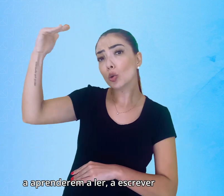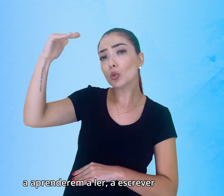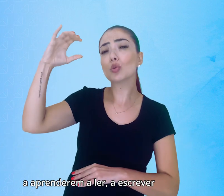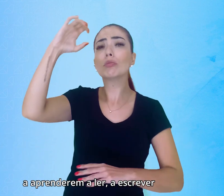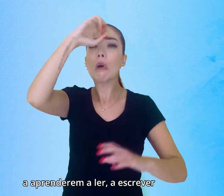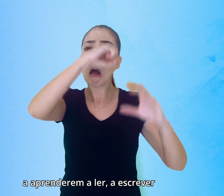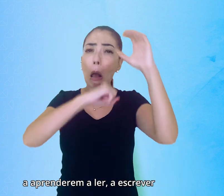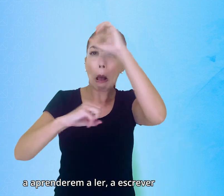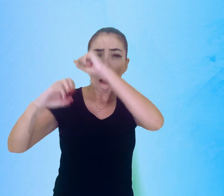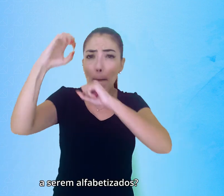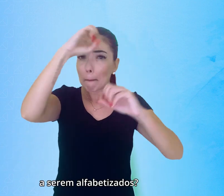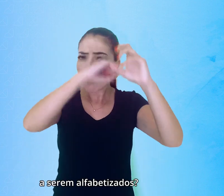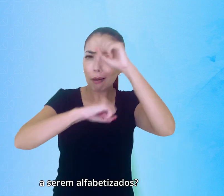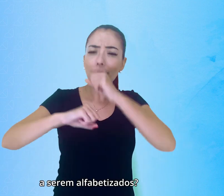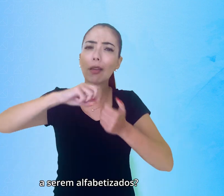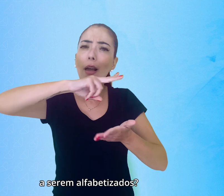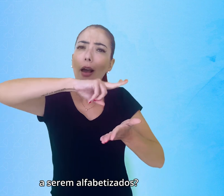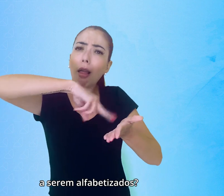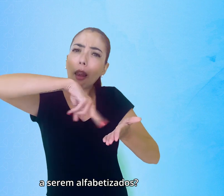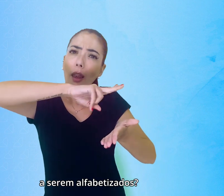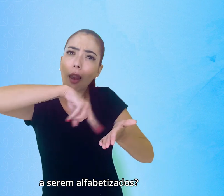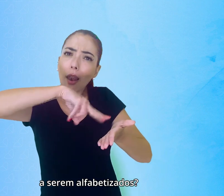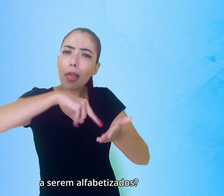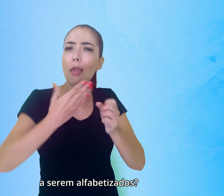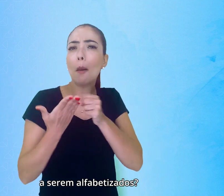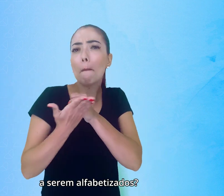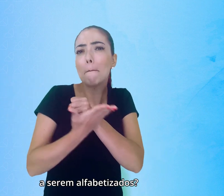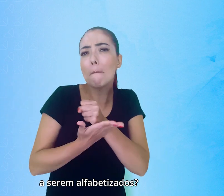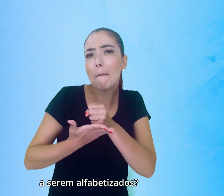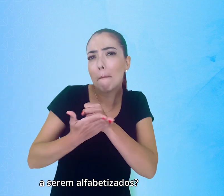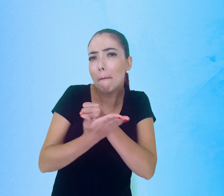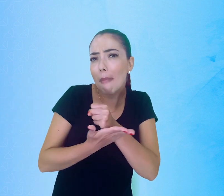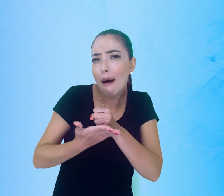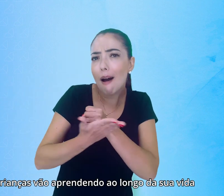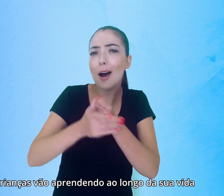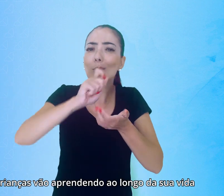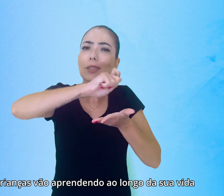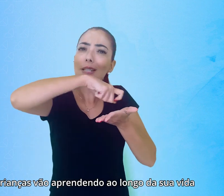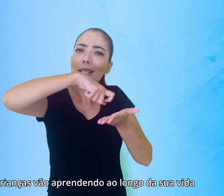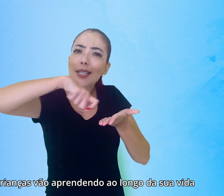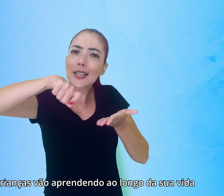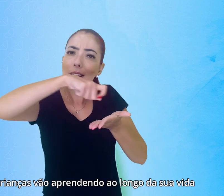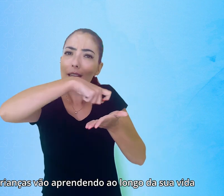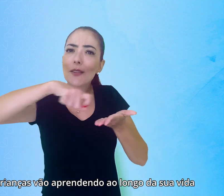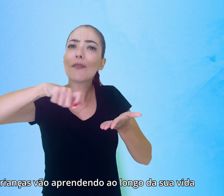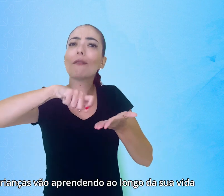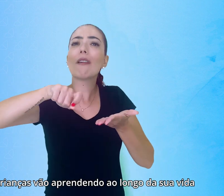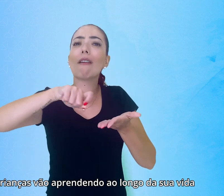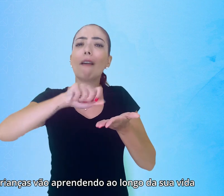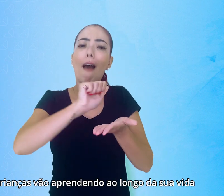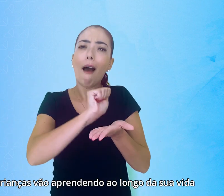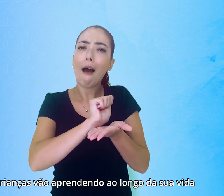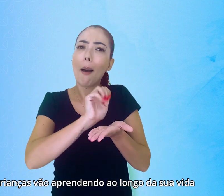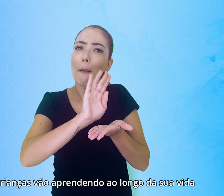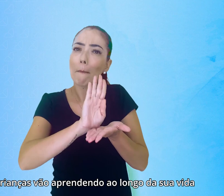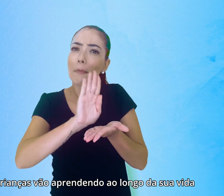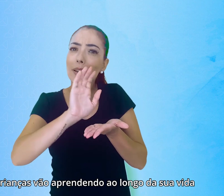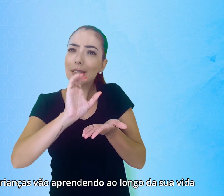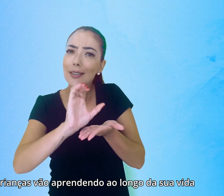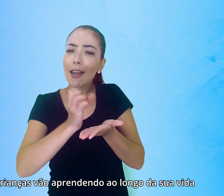a serem alfabetizados? As crianças vão aprendendo ao longo de sua vida